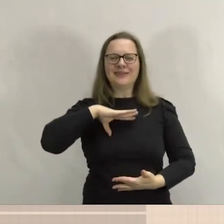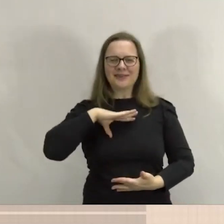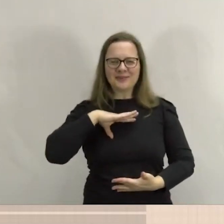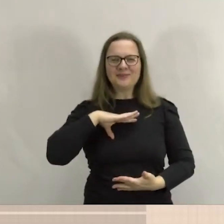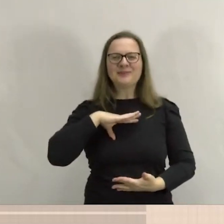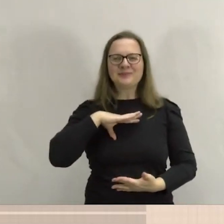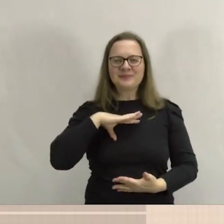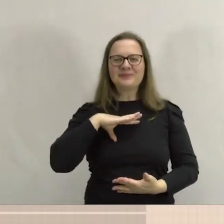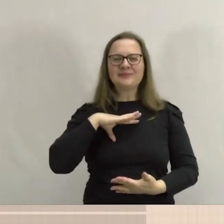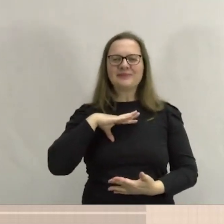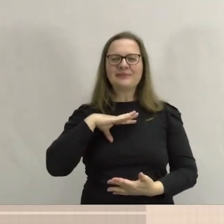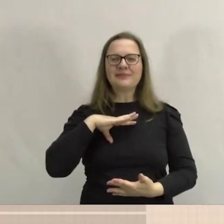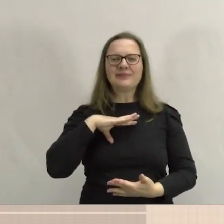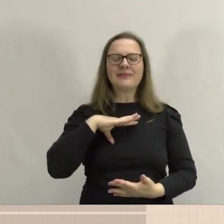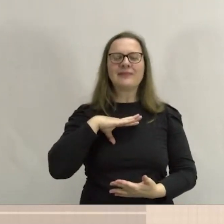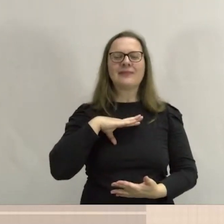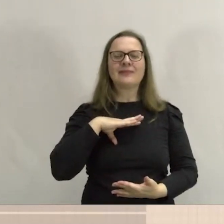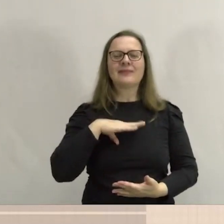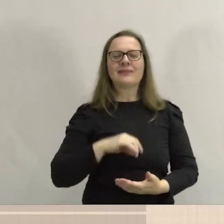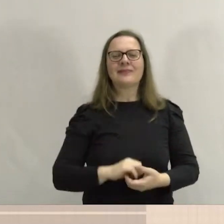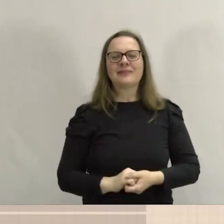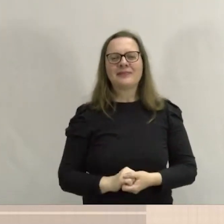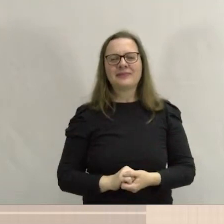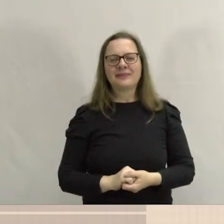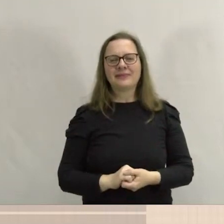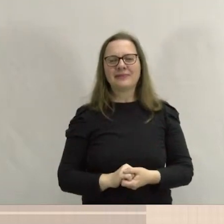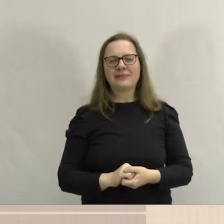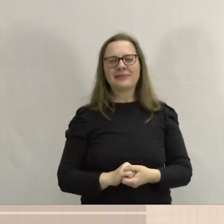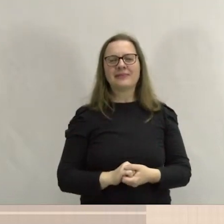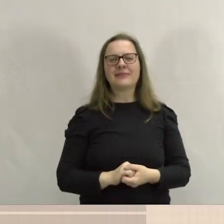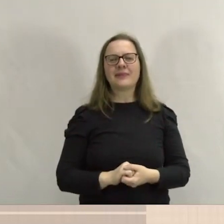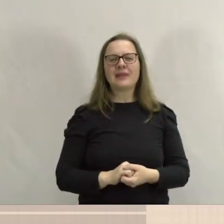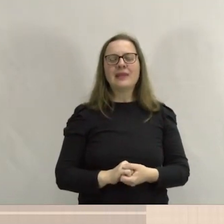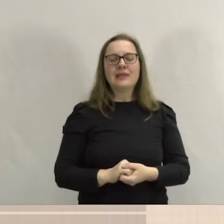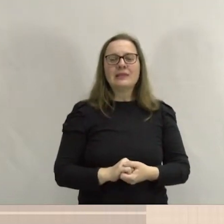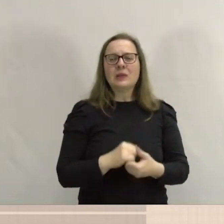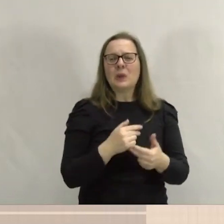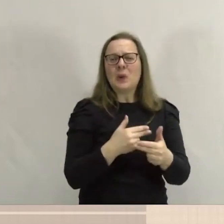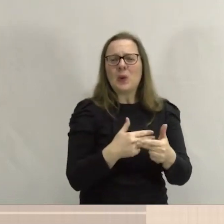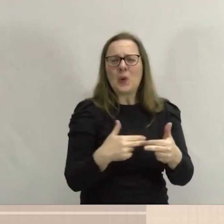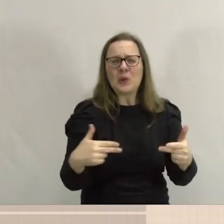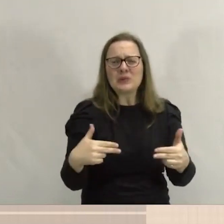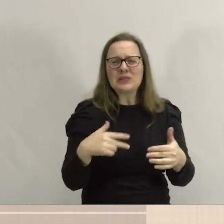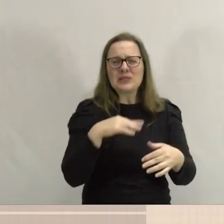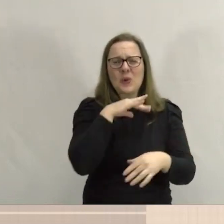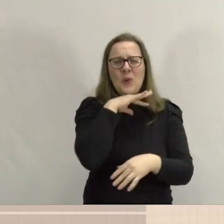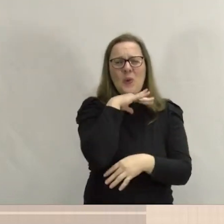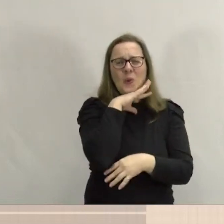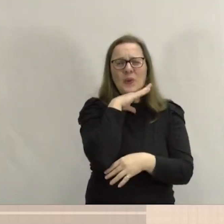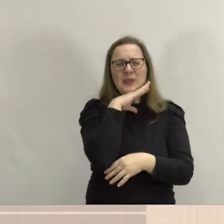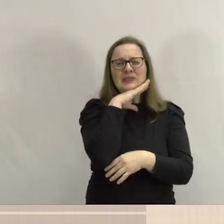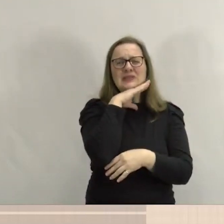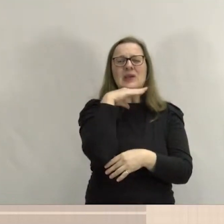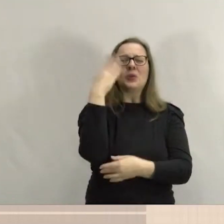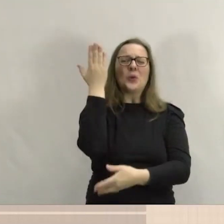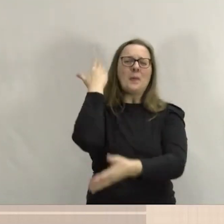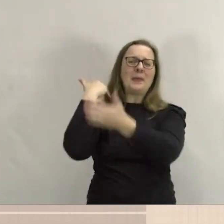restituir-vos-eis os anos que foram consumidos pelo gafanhoto migrador.